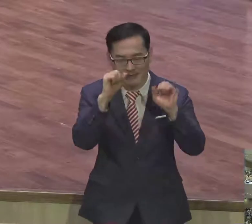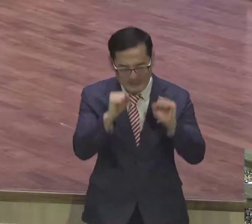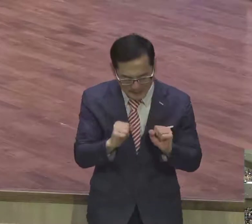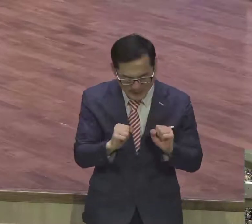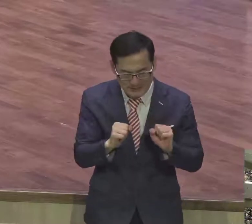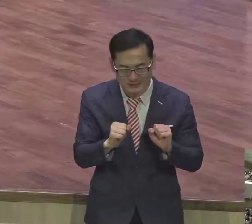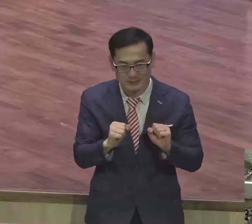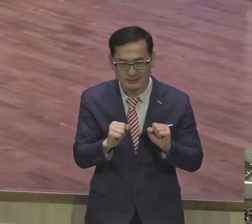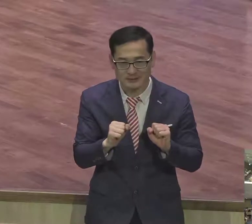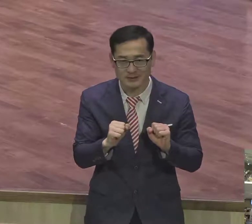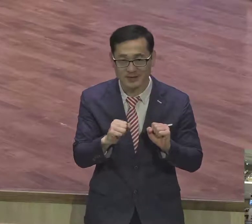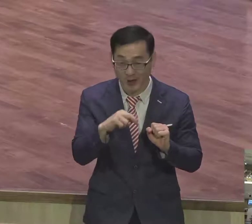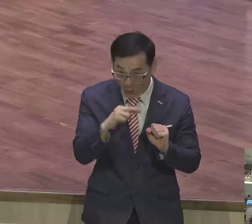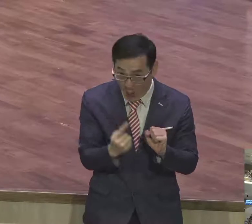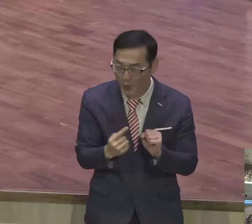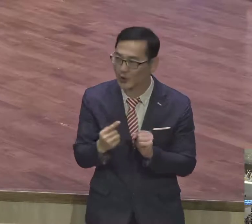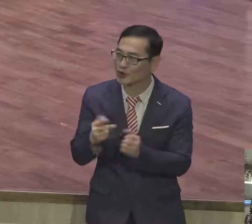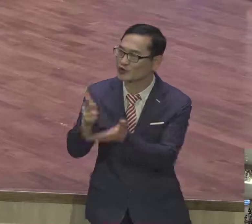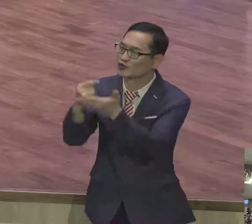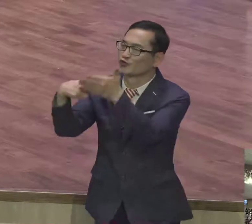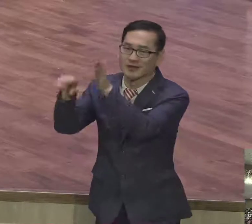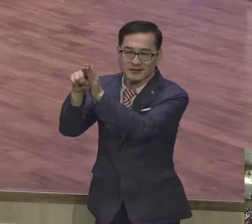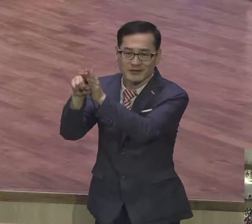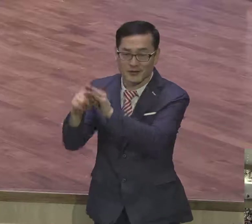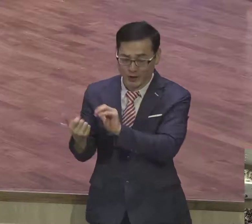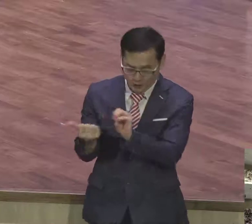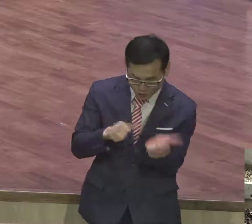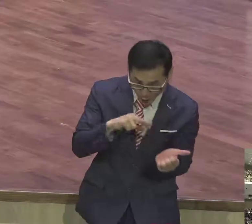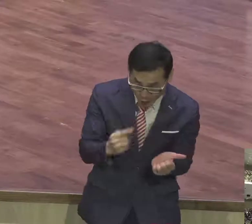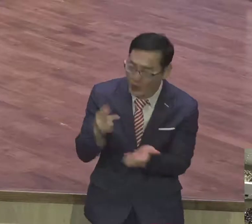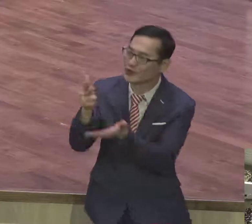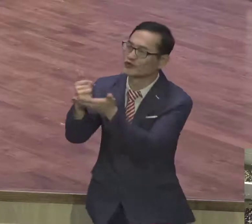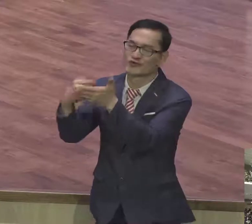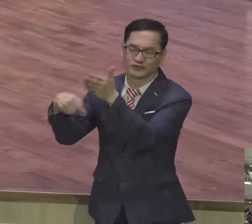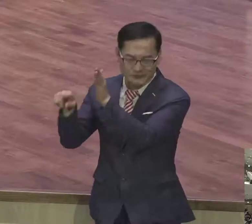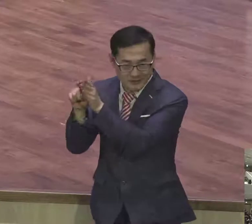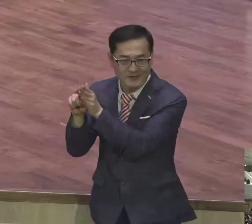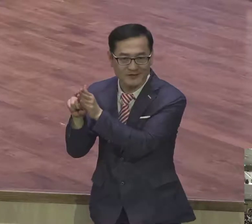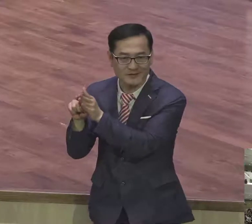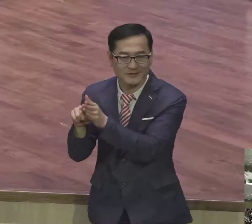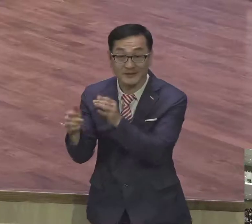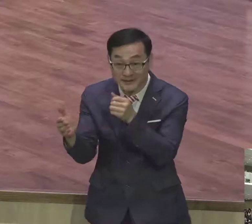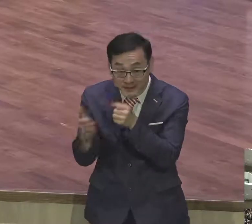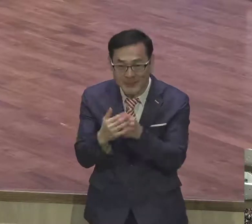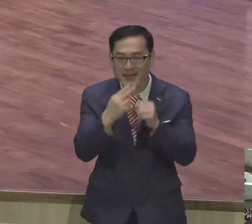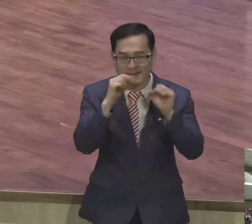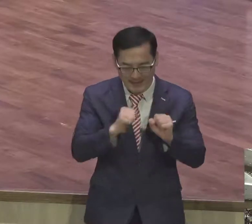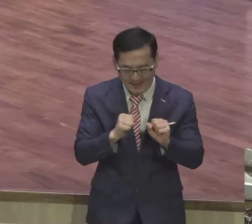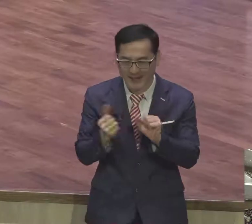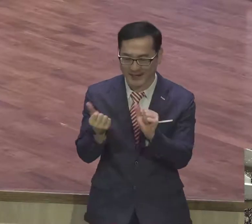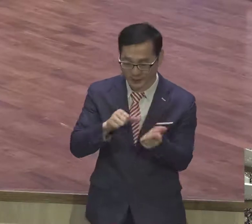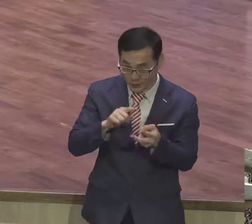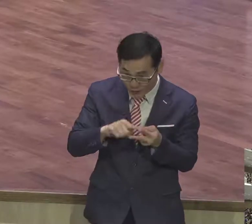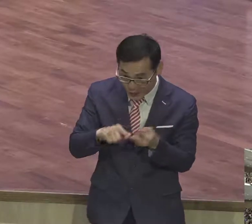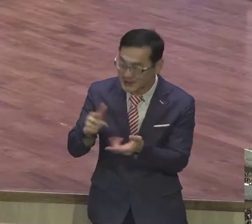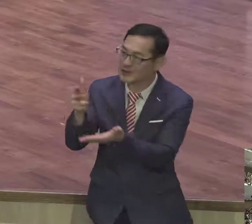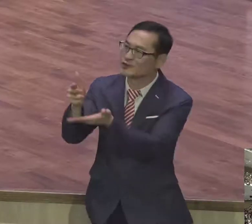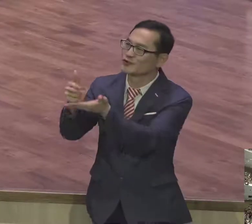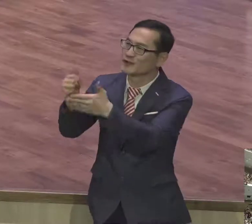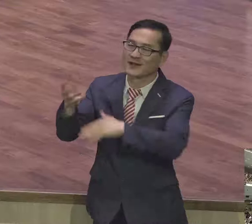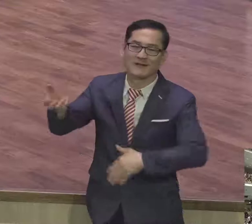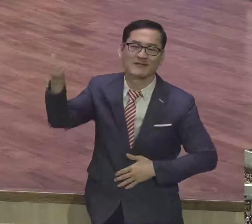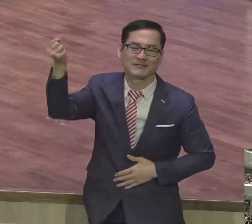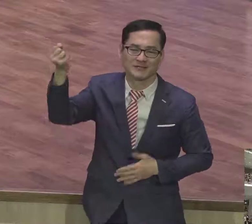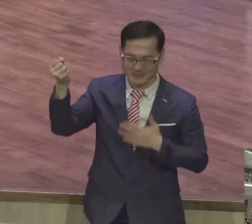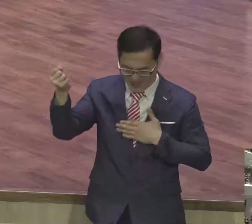주를 위해 살고 죽어도 주를 위해 죽나니 그러므로 사나 죽으나 우리가 누구 거라고요. 주의